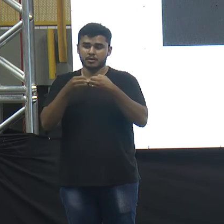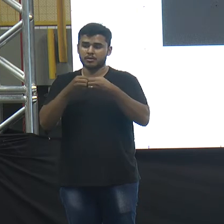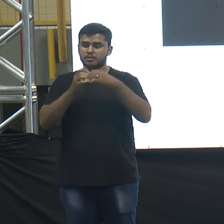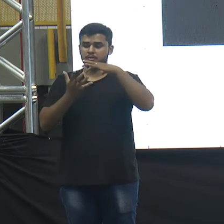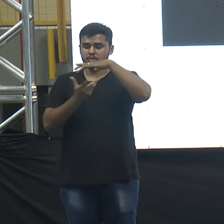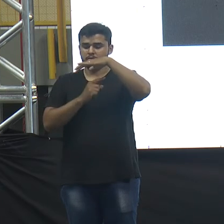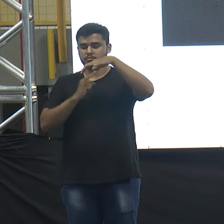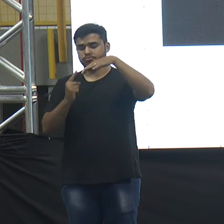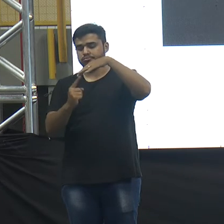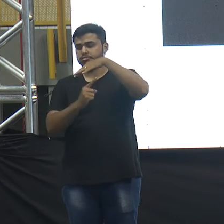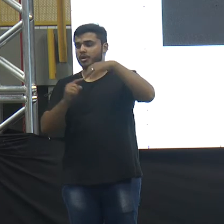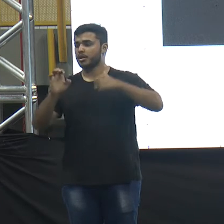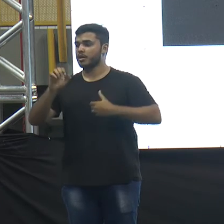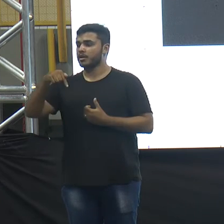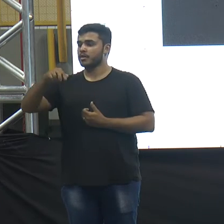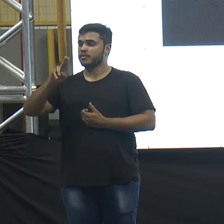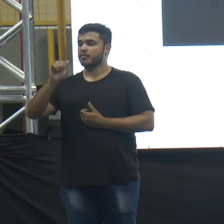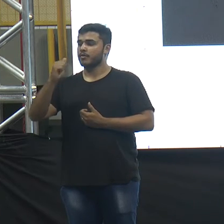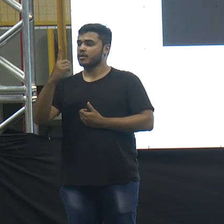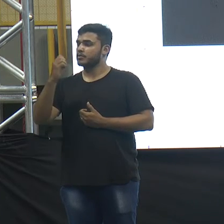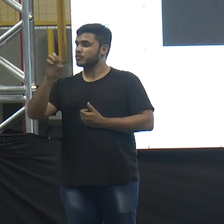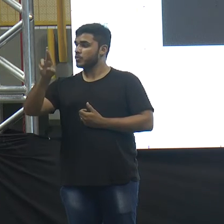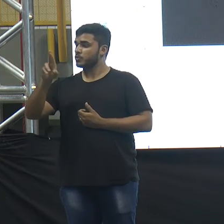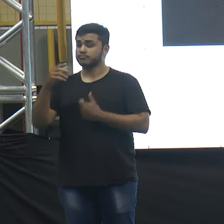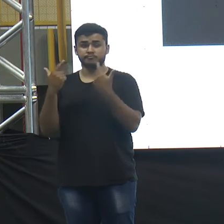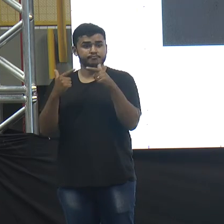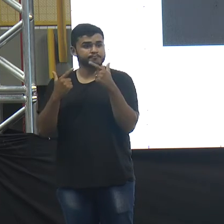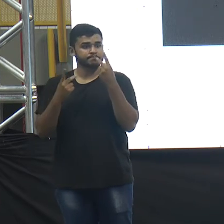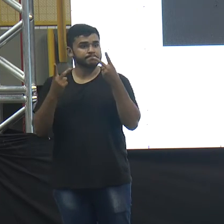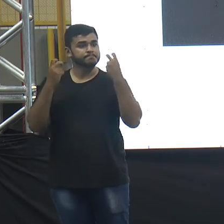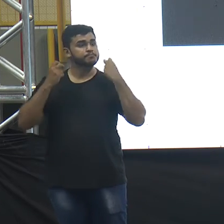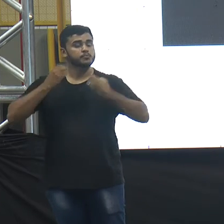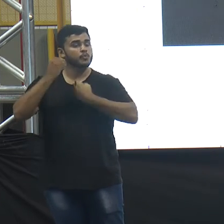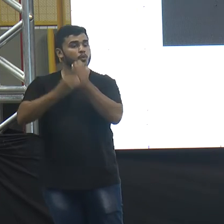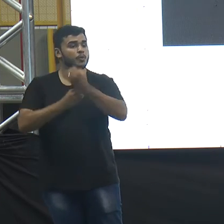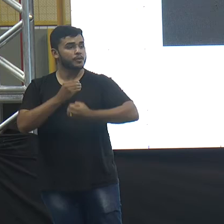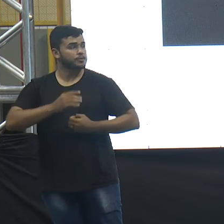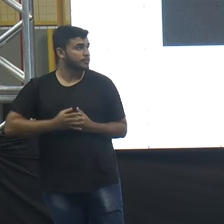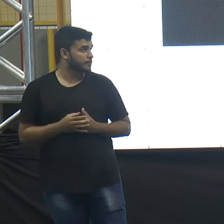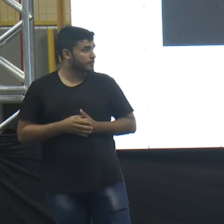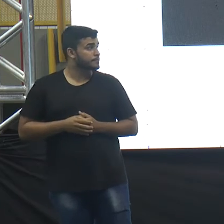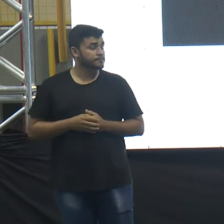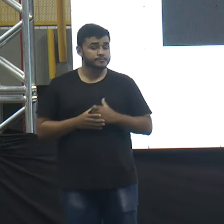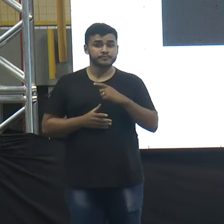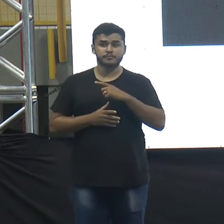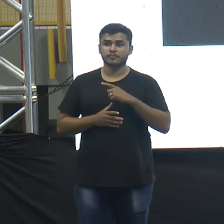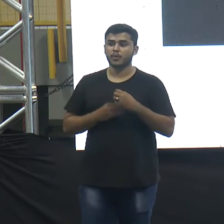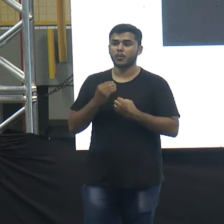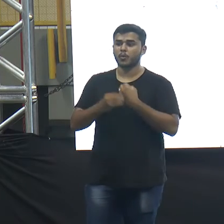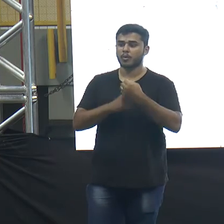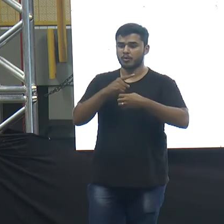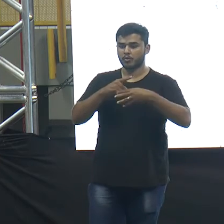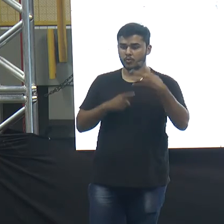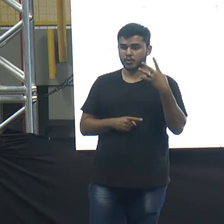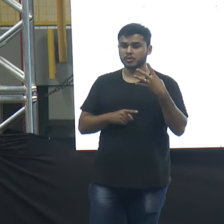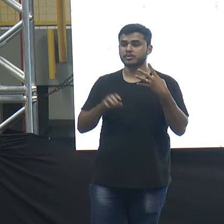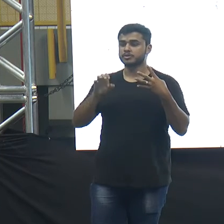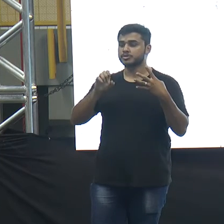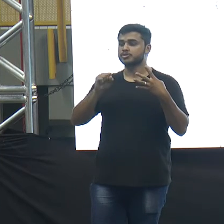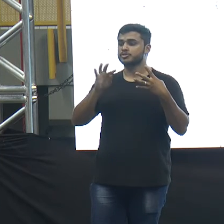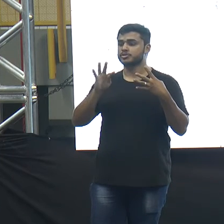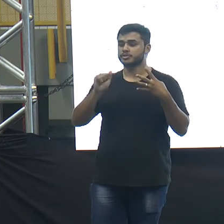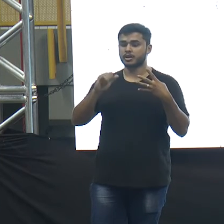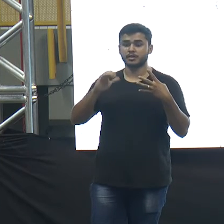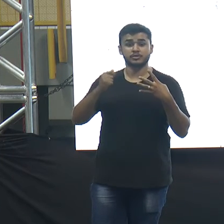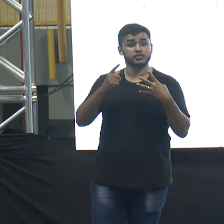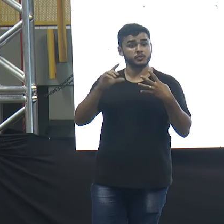que você praticamente não tem a percepção das 4 estações. Mas as 4 estações,